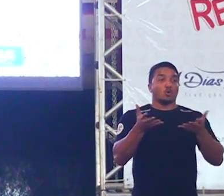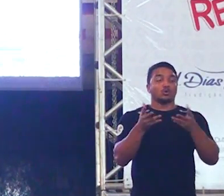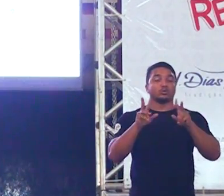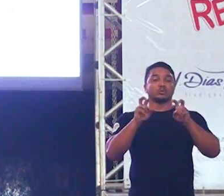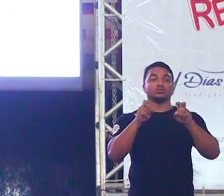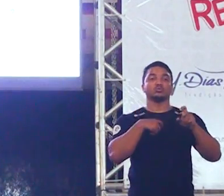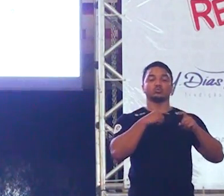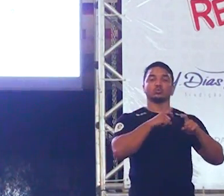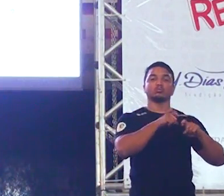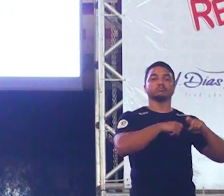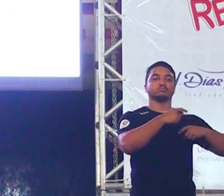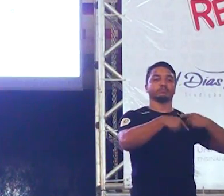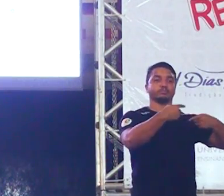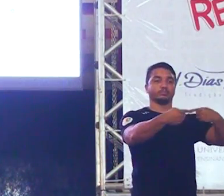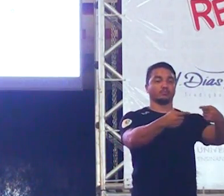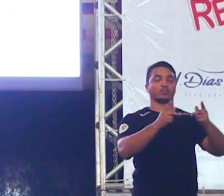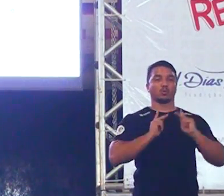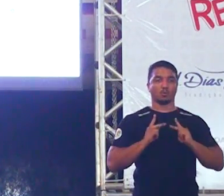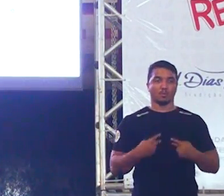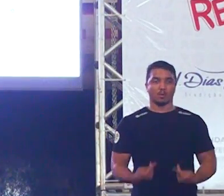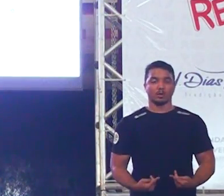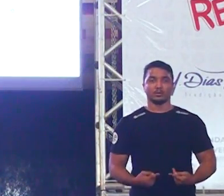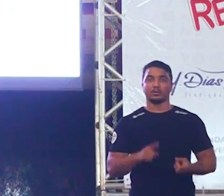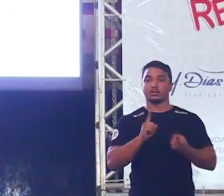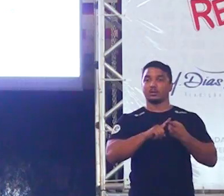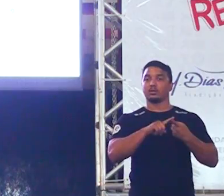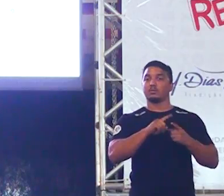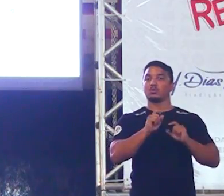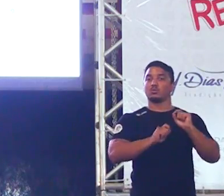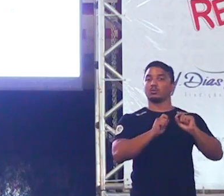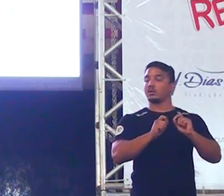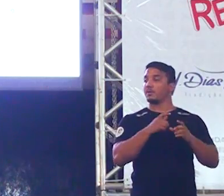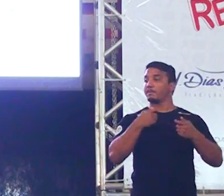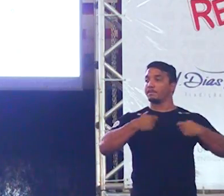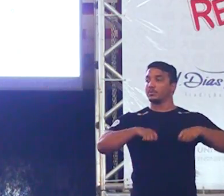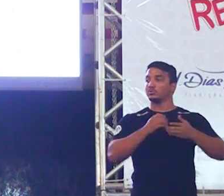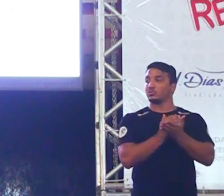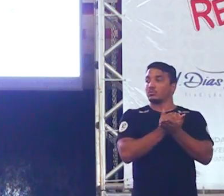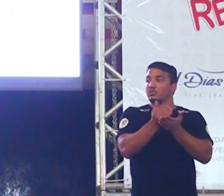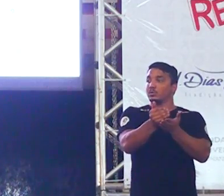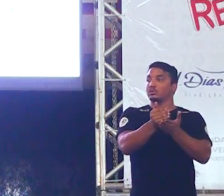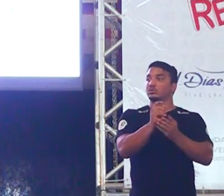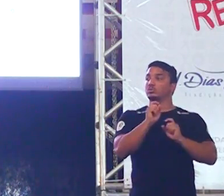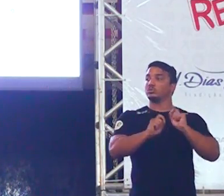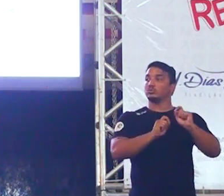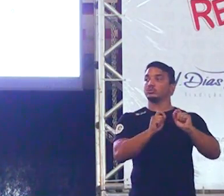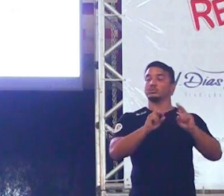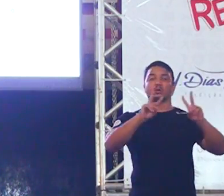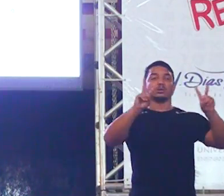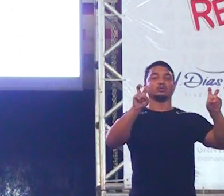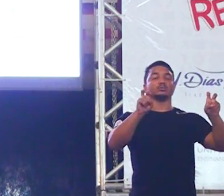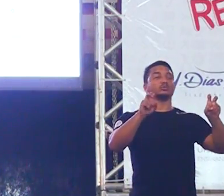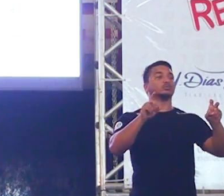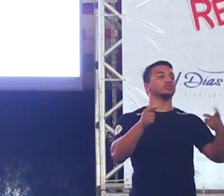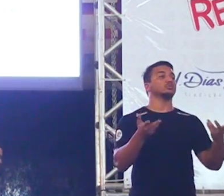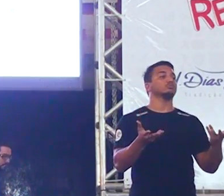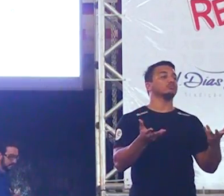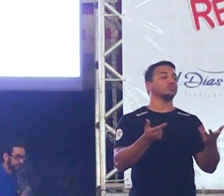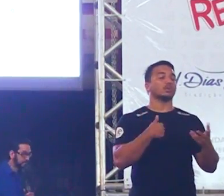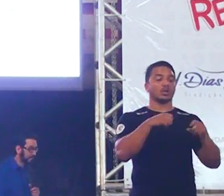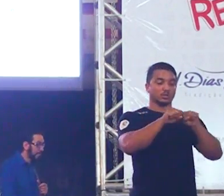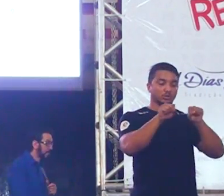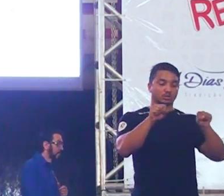humana e, a falar sobre reprodução humana, devemos começar a falar sobre